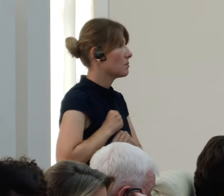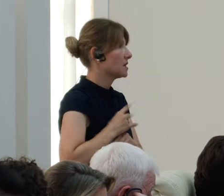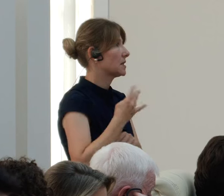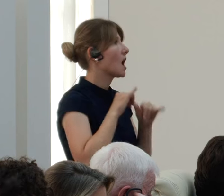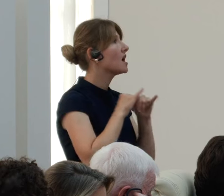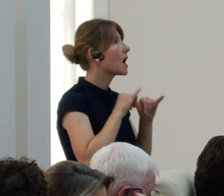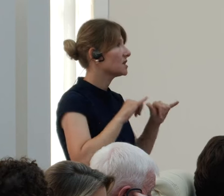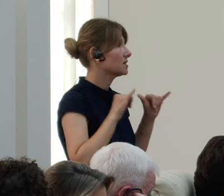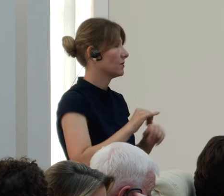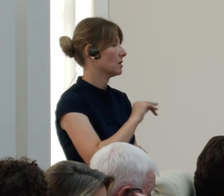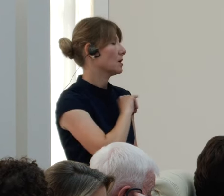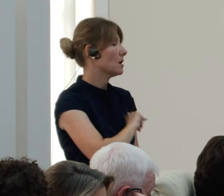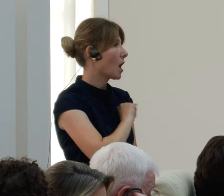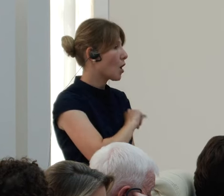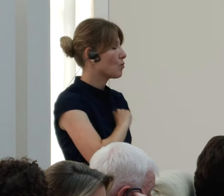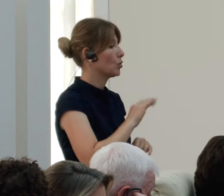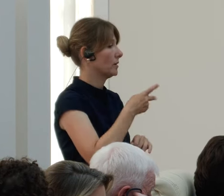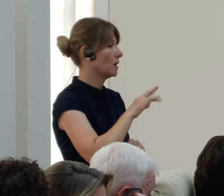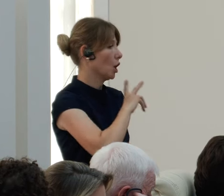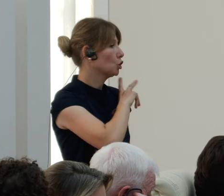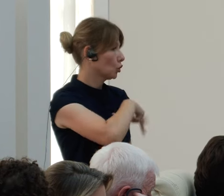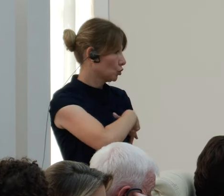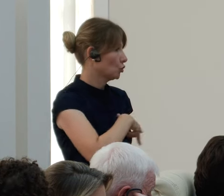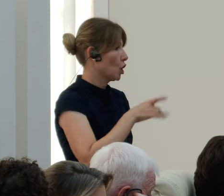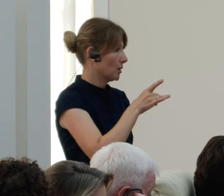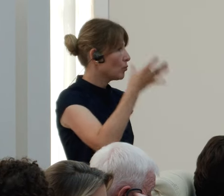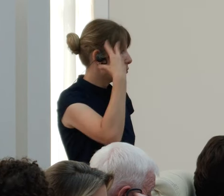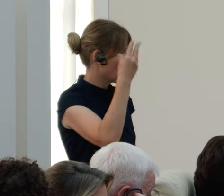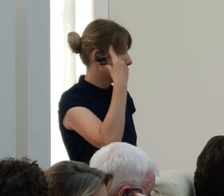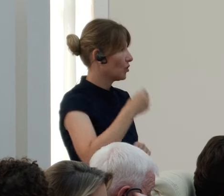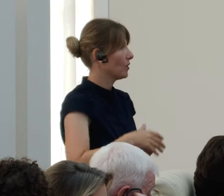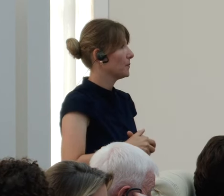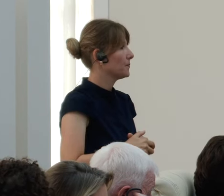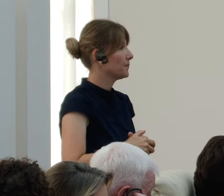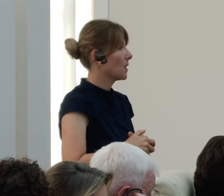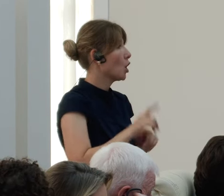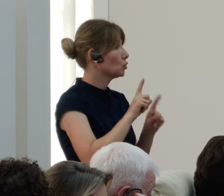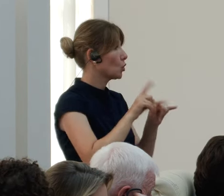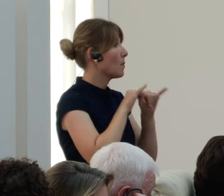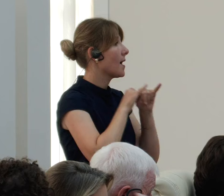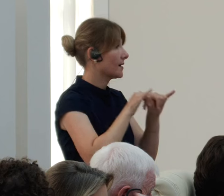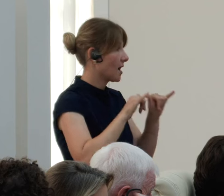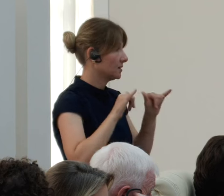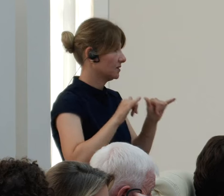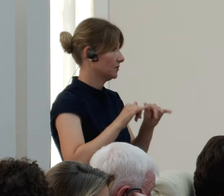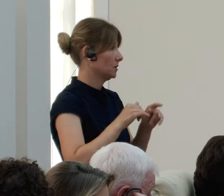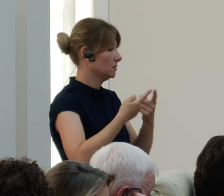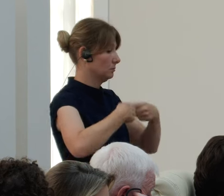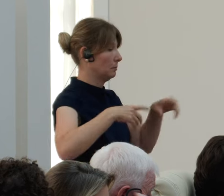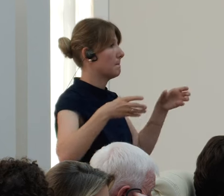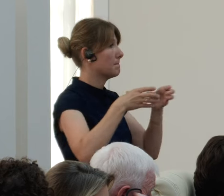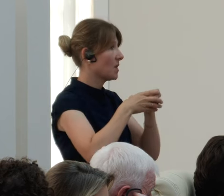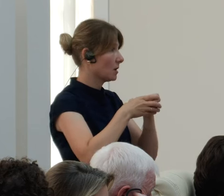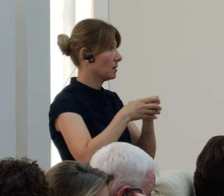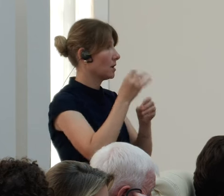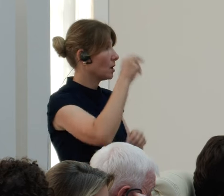dezvoltarea durabilă a sectorului de protecție din Moldova. Prin a dezvolta un mediu de adaptare